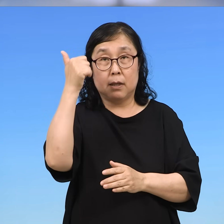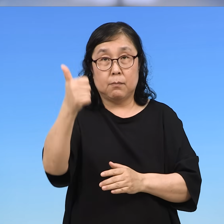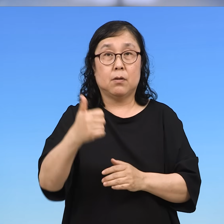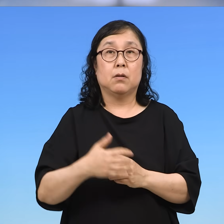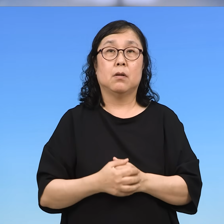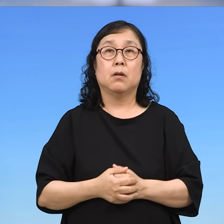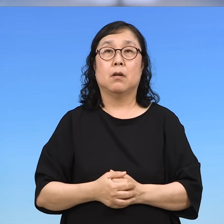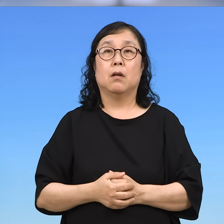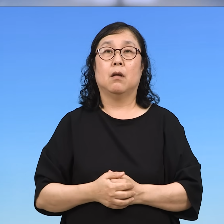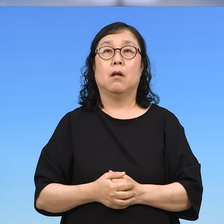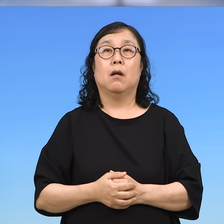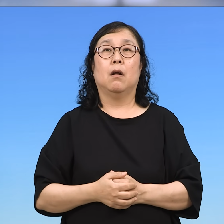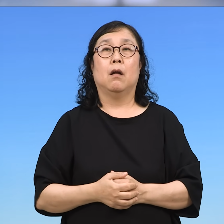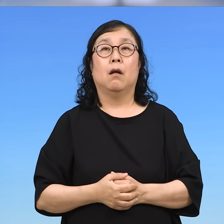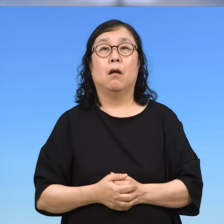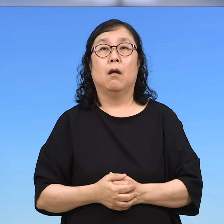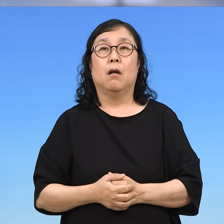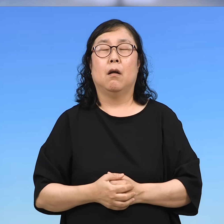되죠.